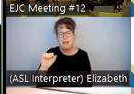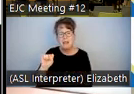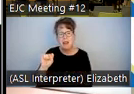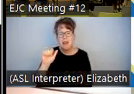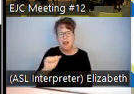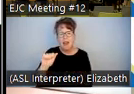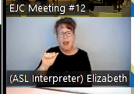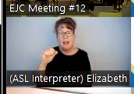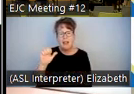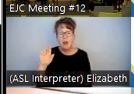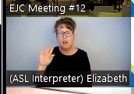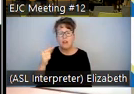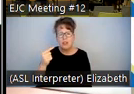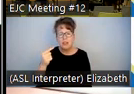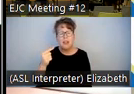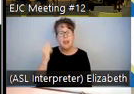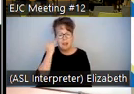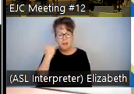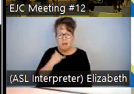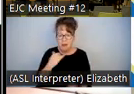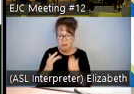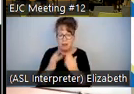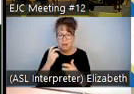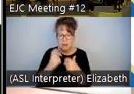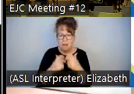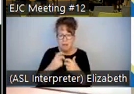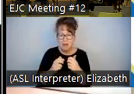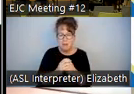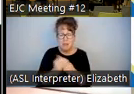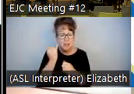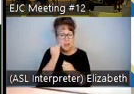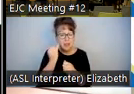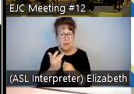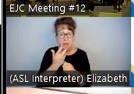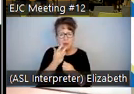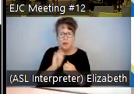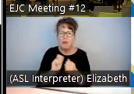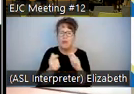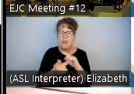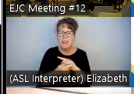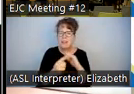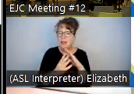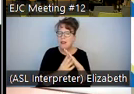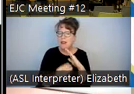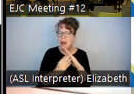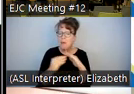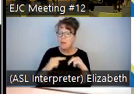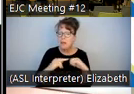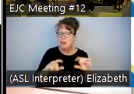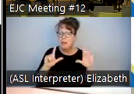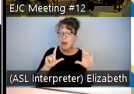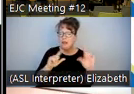eh si ustedes tienen alguna pregunta técnica vamos a estar poniendo el correo electrónico en el